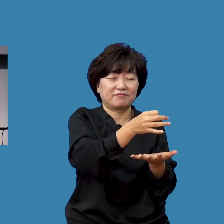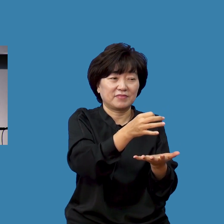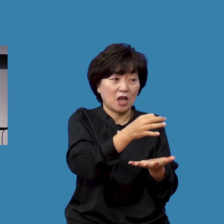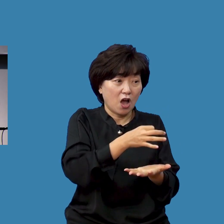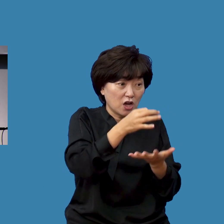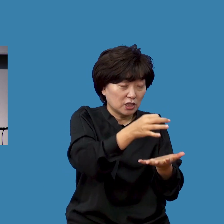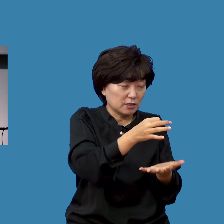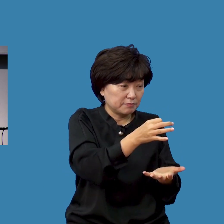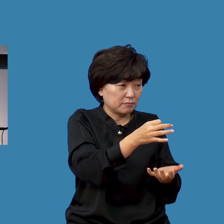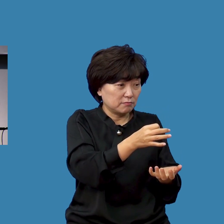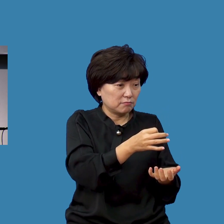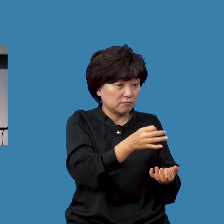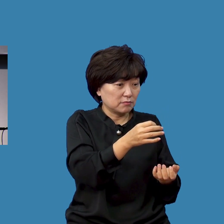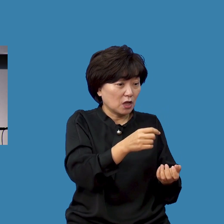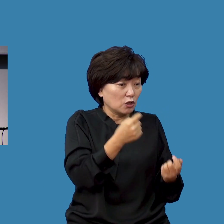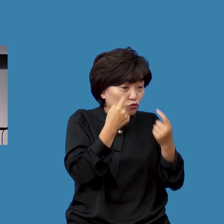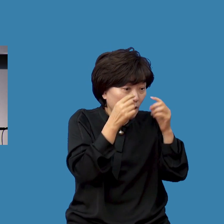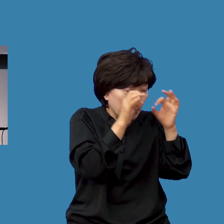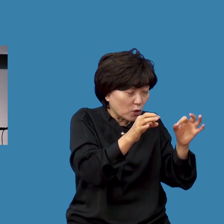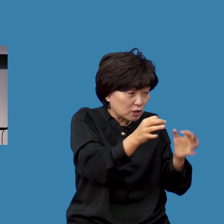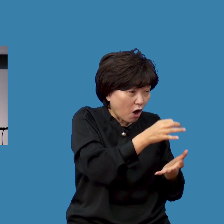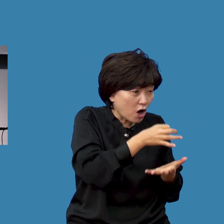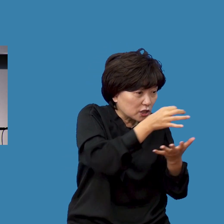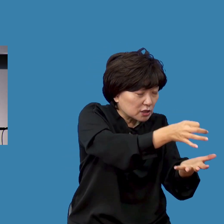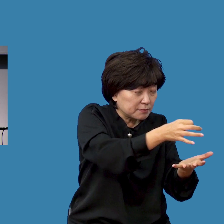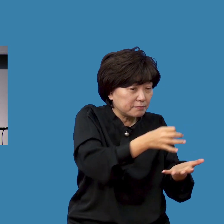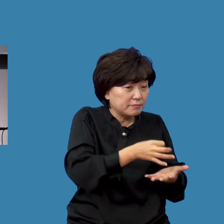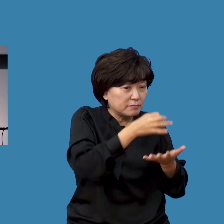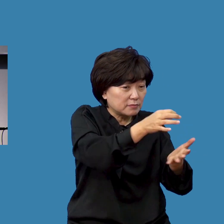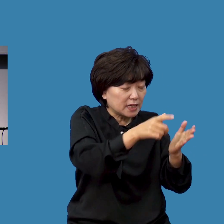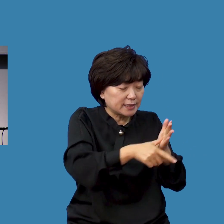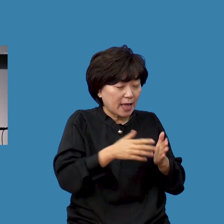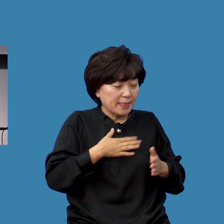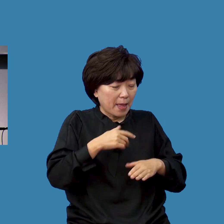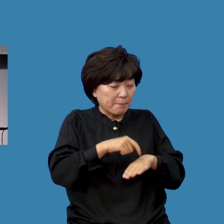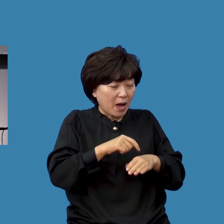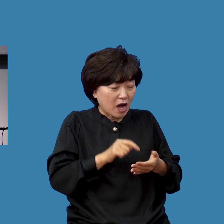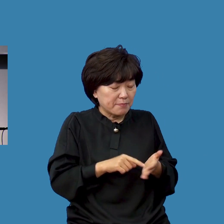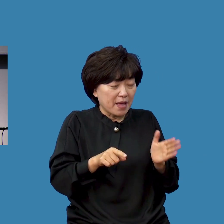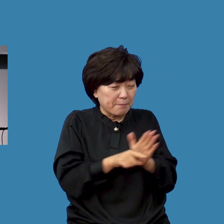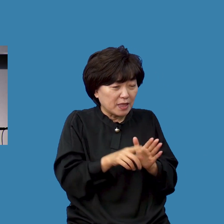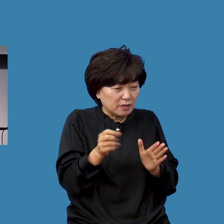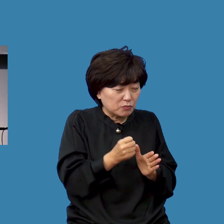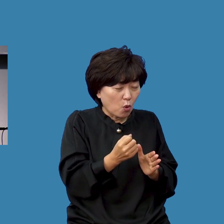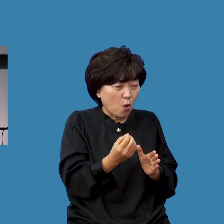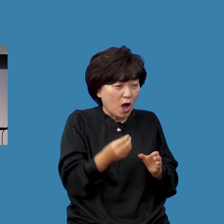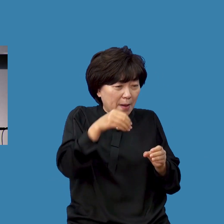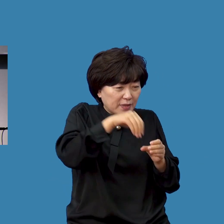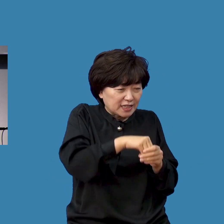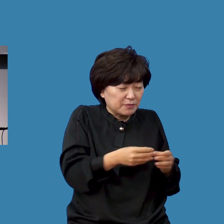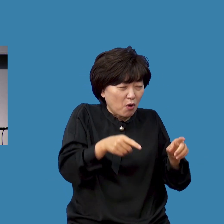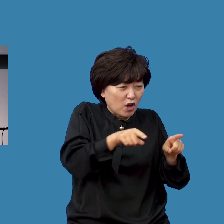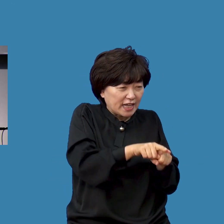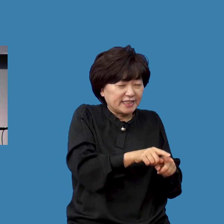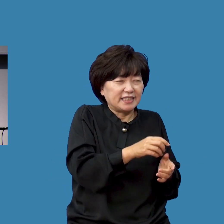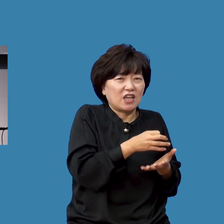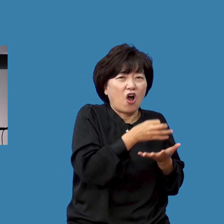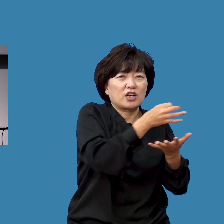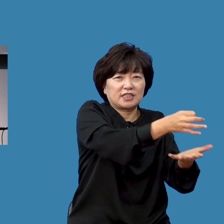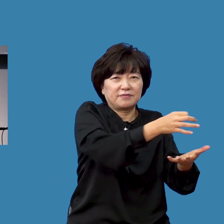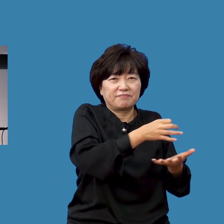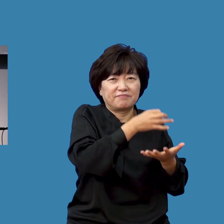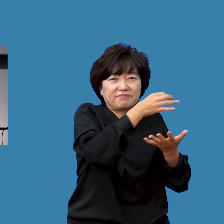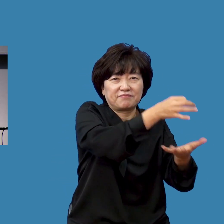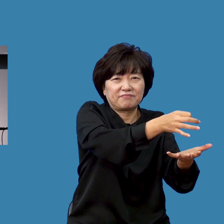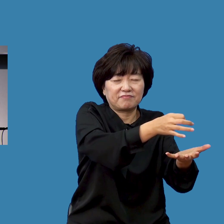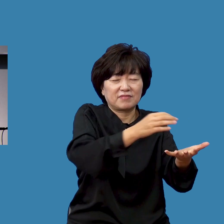꼭 보이는 세계 것만 드려지는 것이 아니라 그 헌금을 드릴 때 내 안에 믿음으로 함께 실어서 드리는 것이 있기 때문에